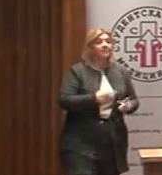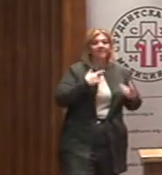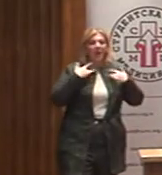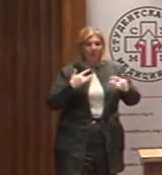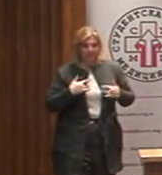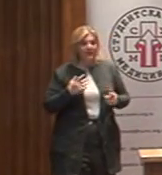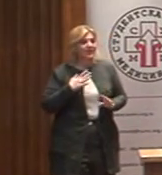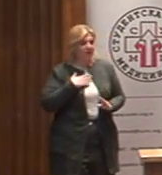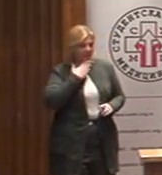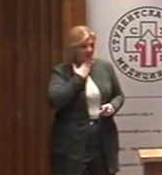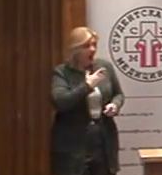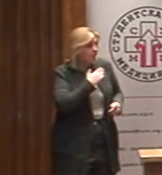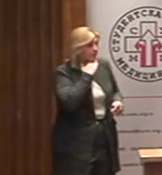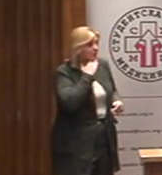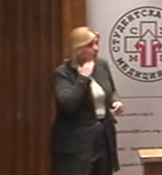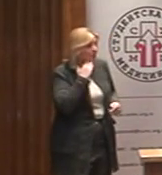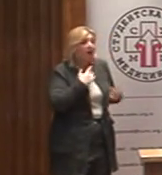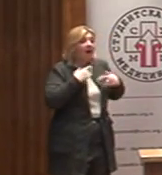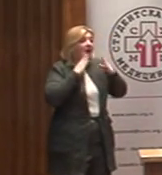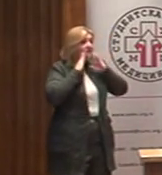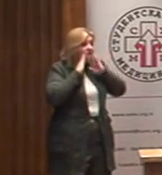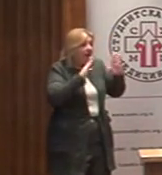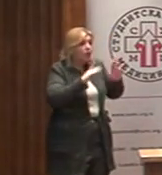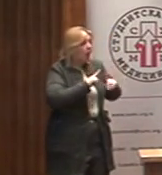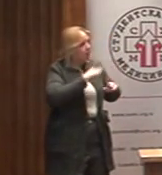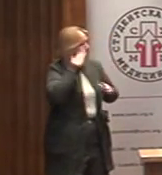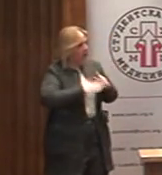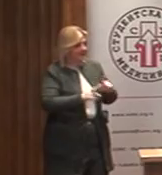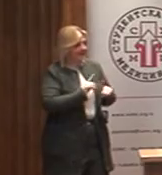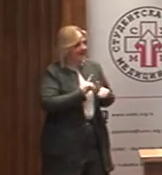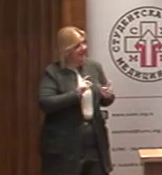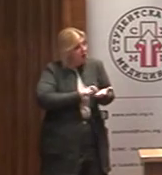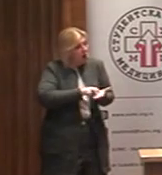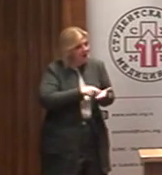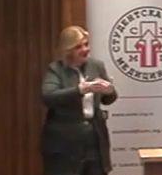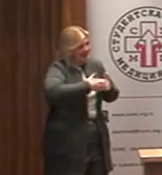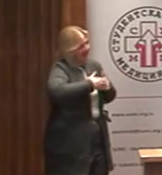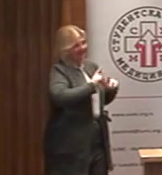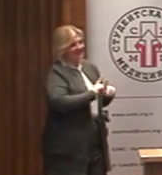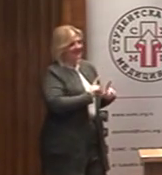Profesore, zahvaljujem. Hvala vam puno i verujem da ovo neće biti posljednji korak u našoj saradnji.